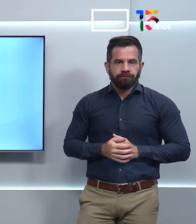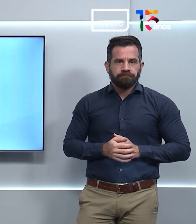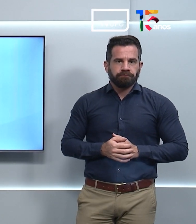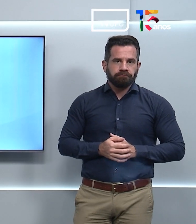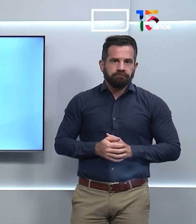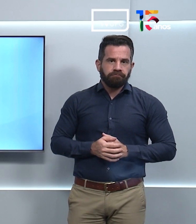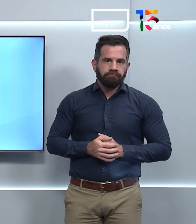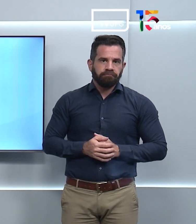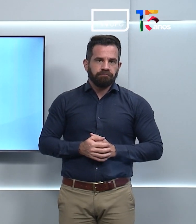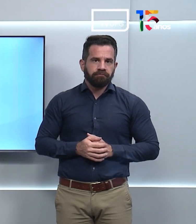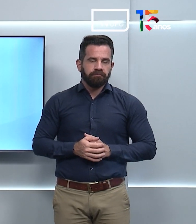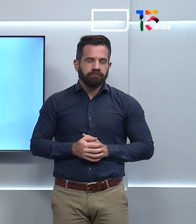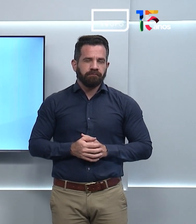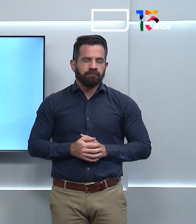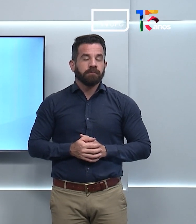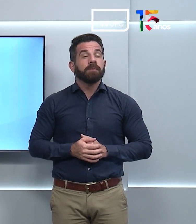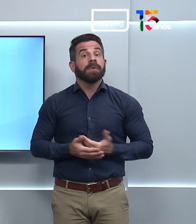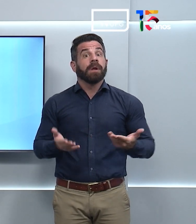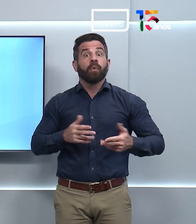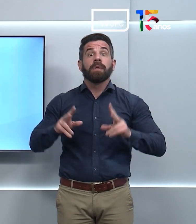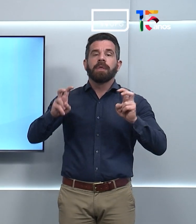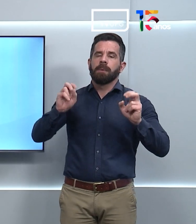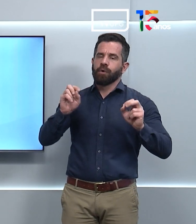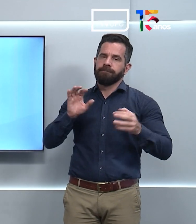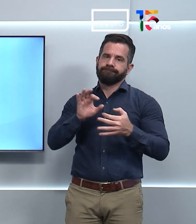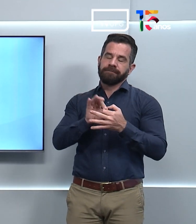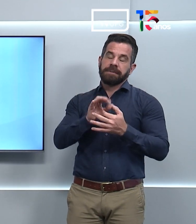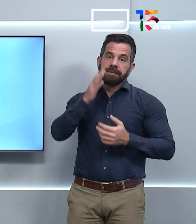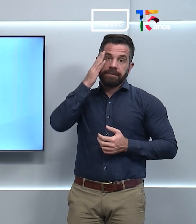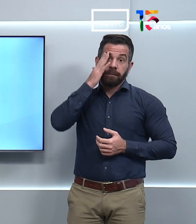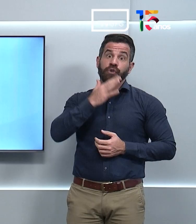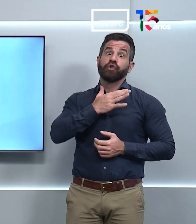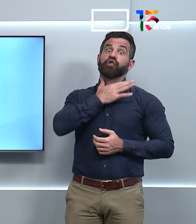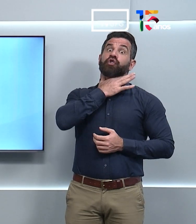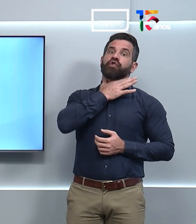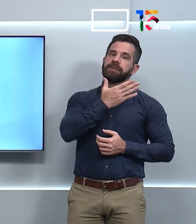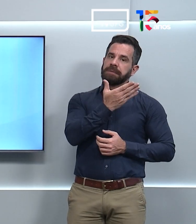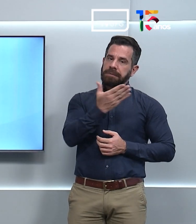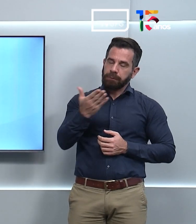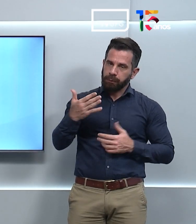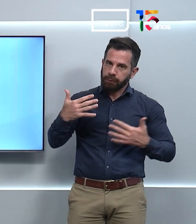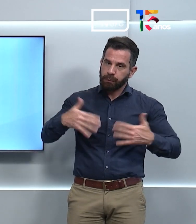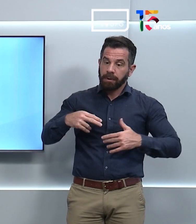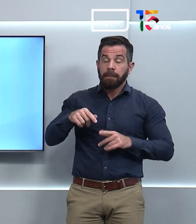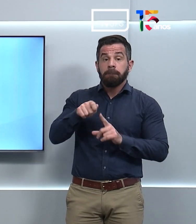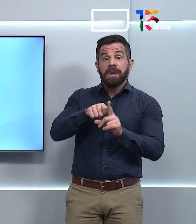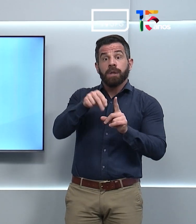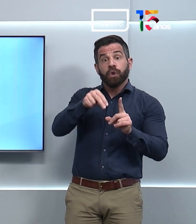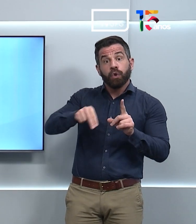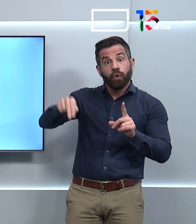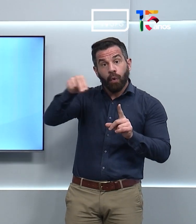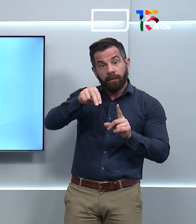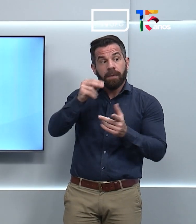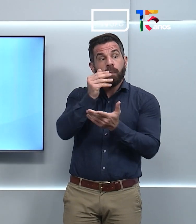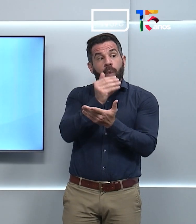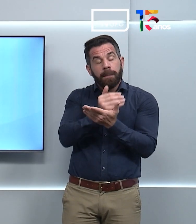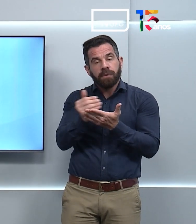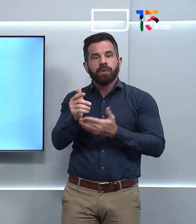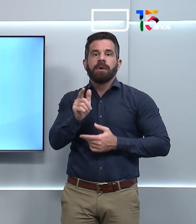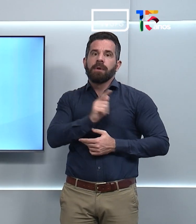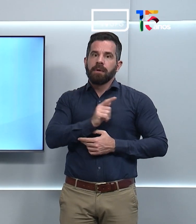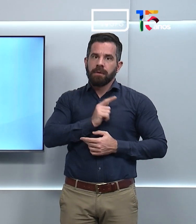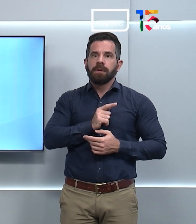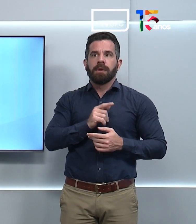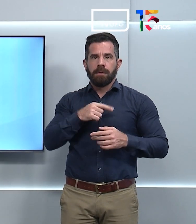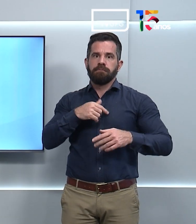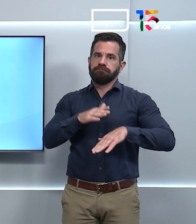Bom, agora a gente fala com você que está endividado, né? Novembro começou e com o início de diferentes iniciativas,